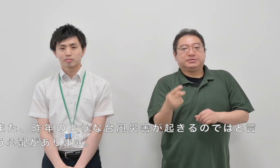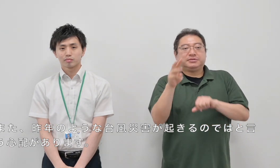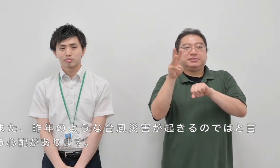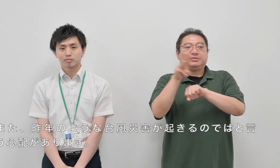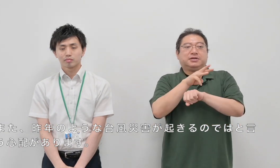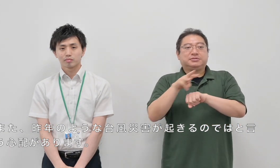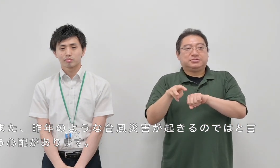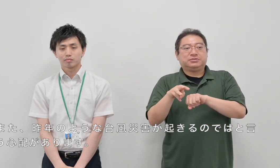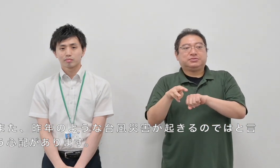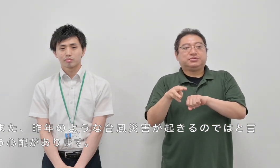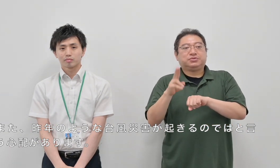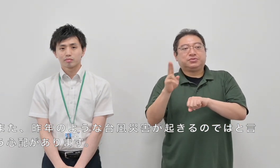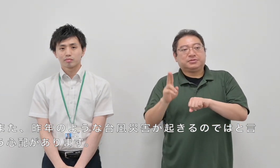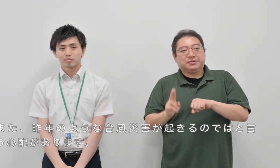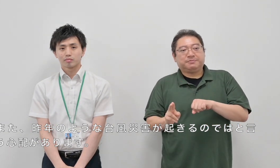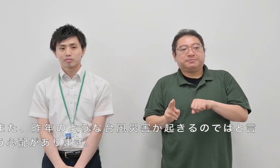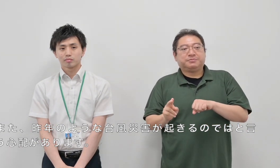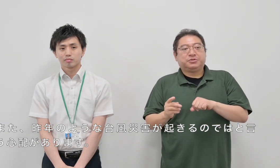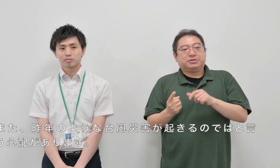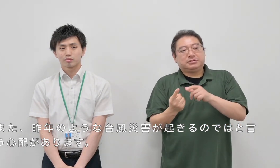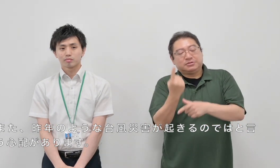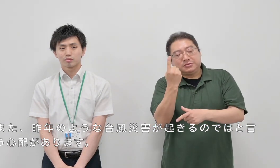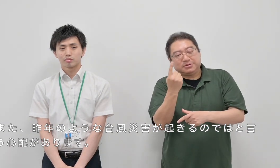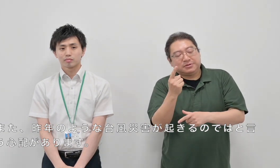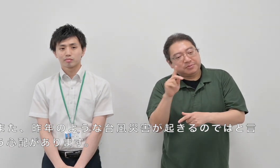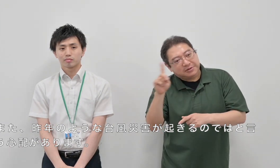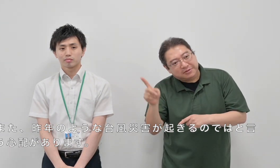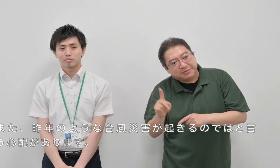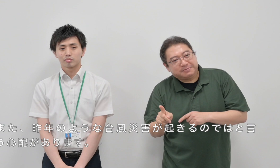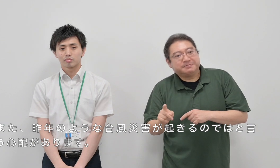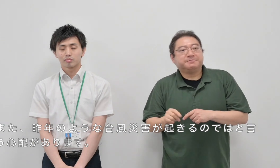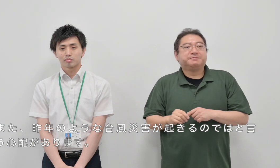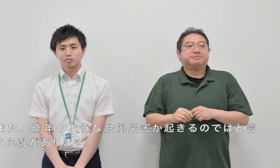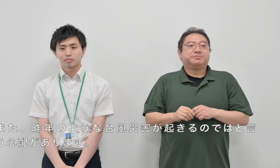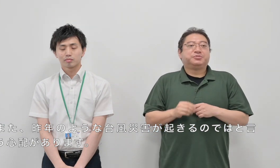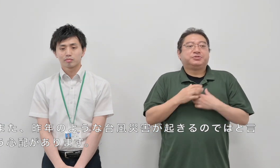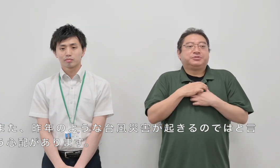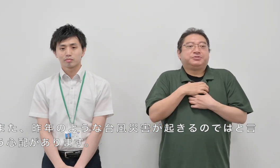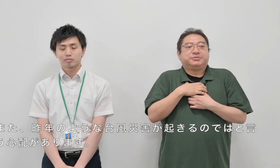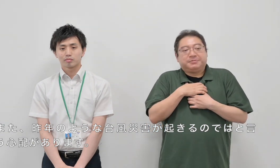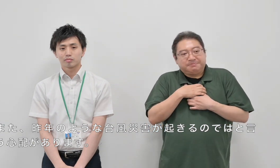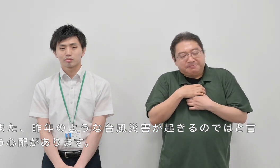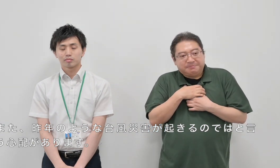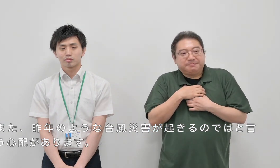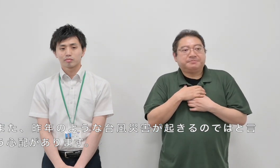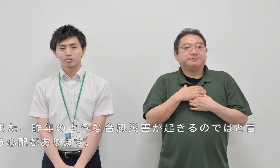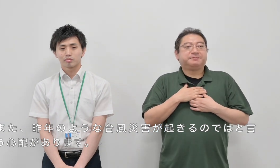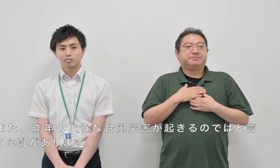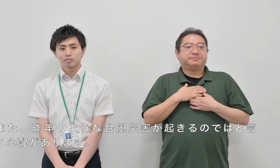風災害が起きるのではという心配があります。